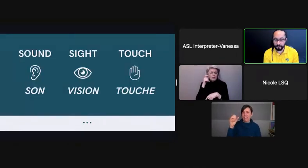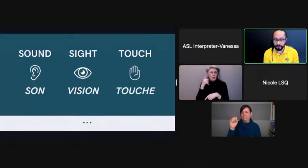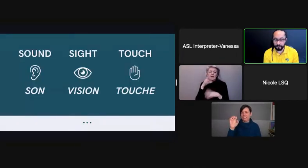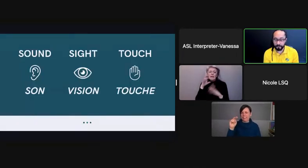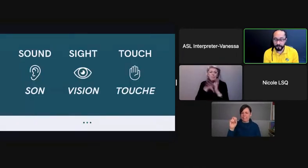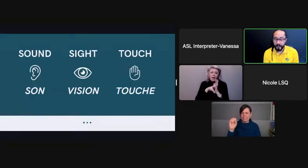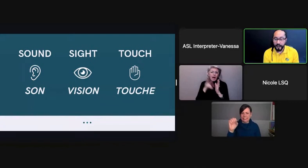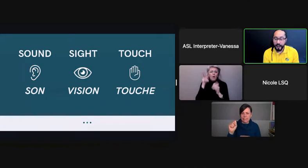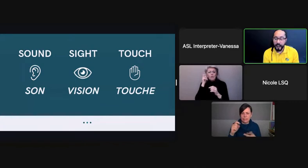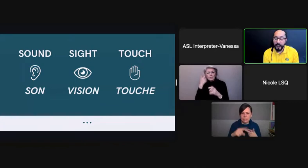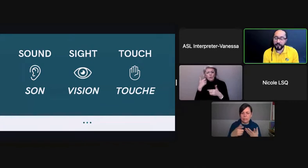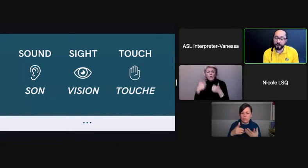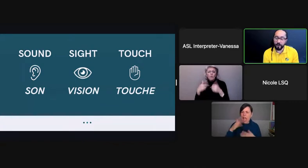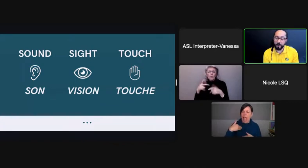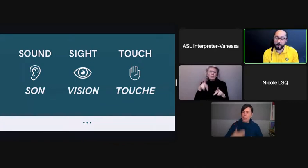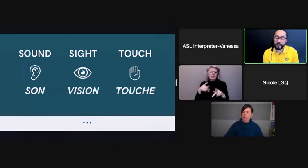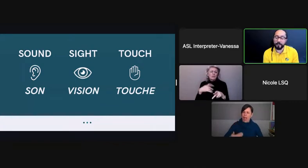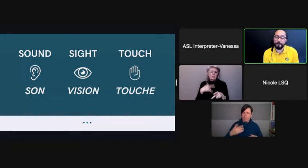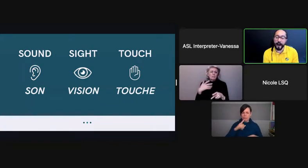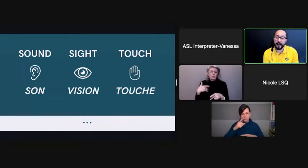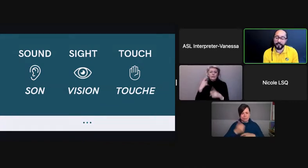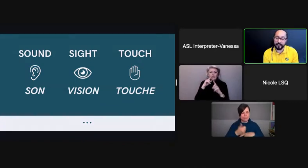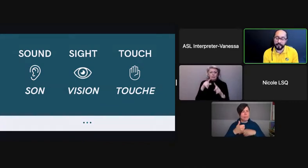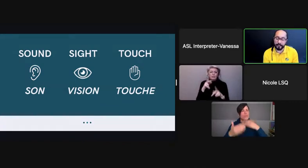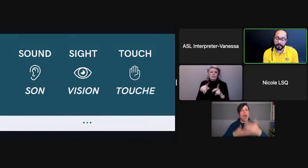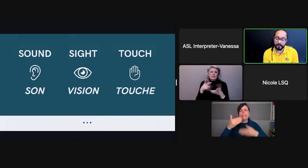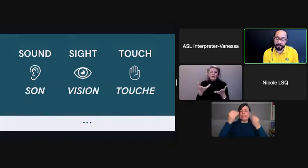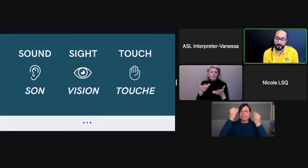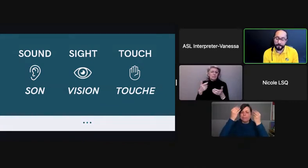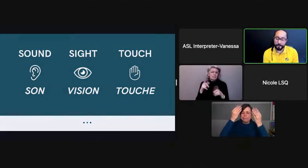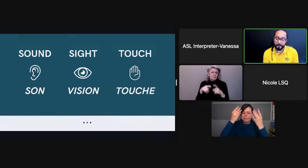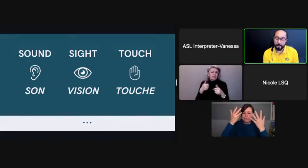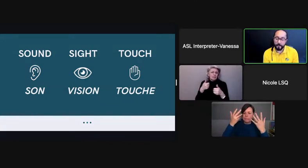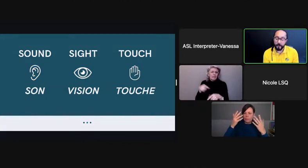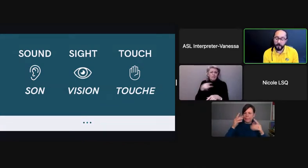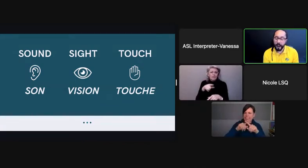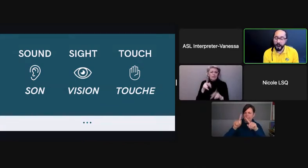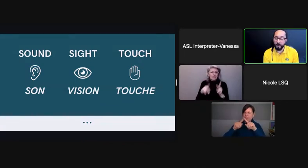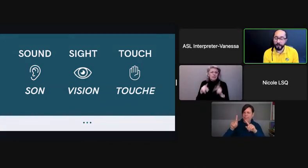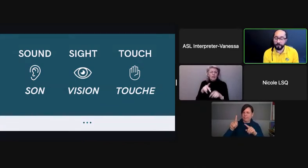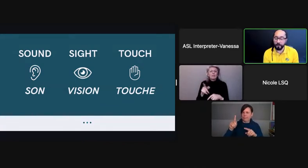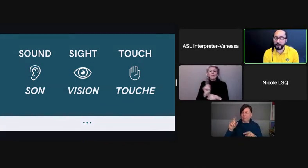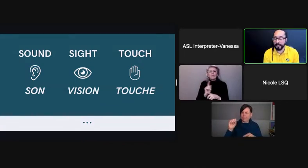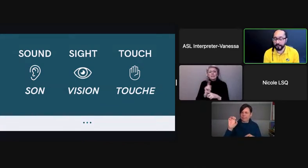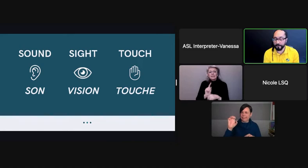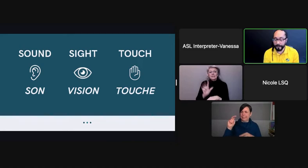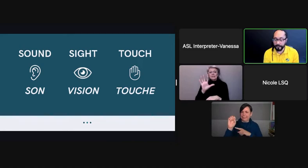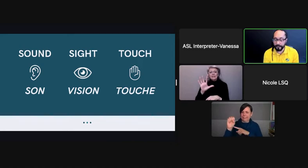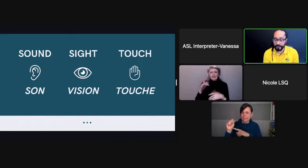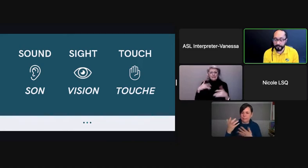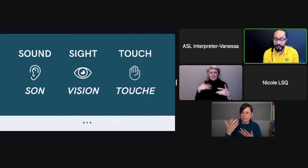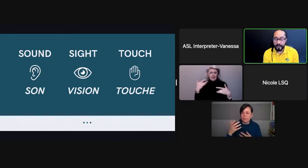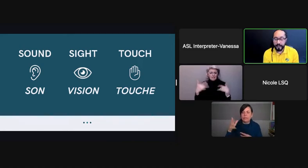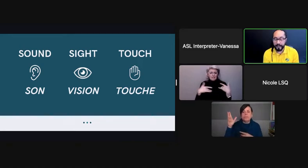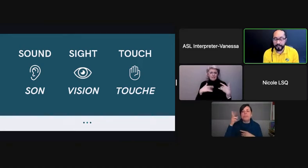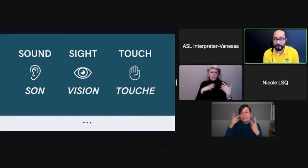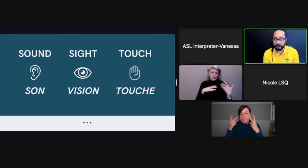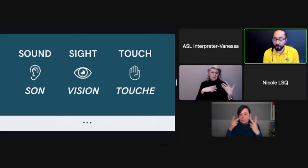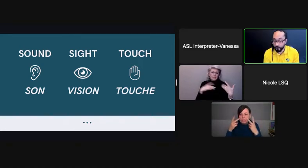ceux pour qui ça pourrait être utile et ainsi de suite. Avec les cinq sens que nous avons,